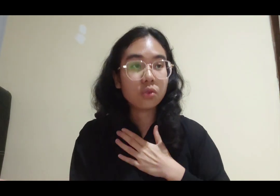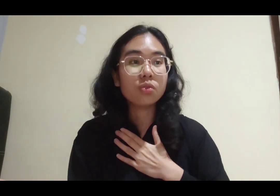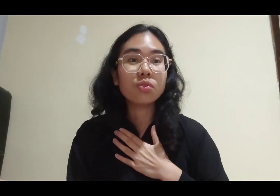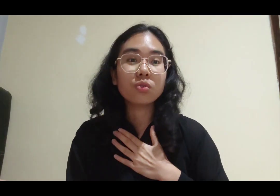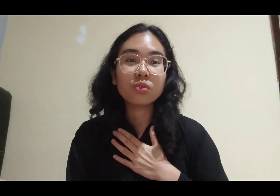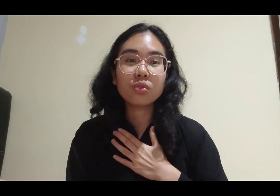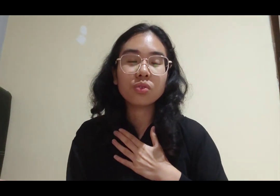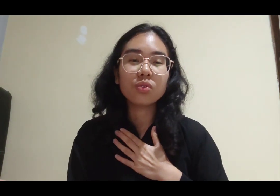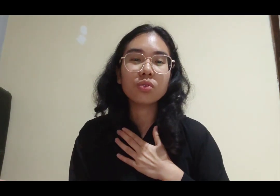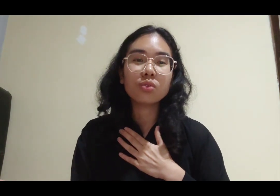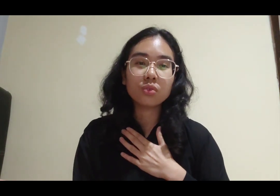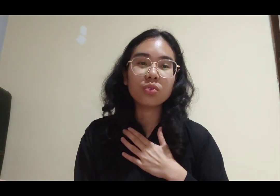aku.